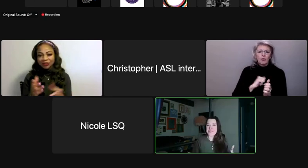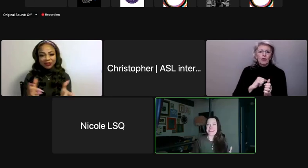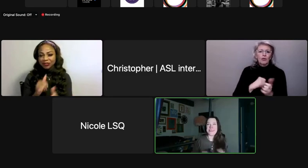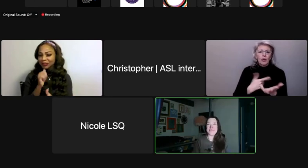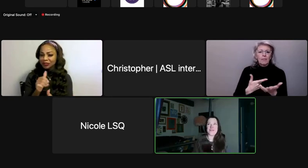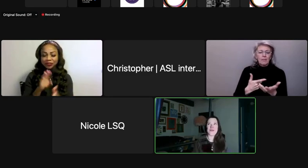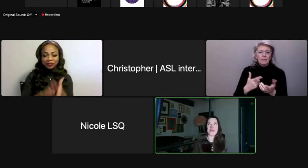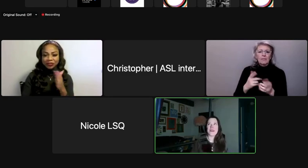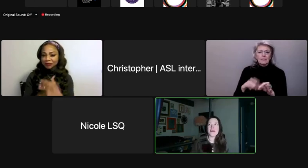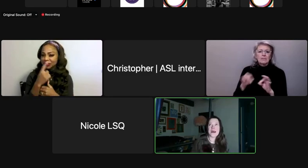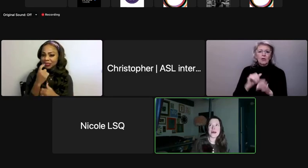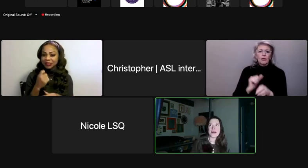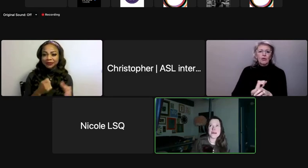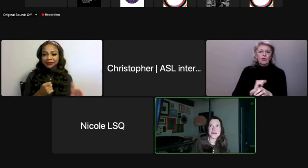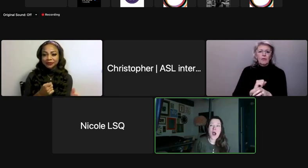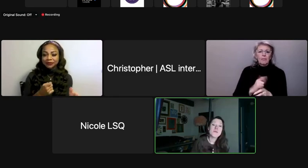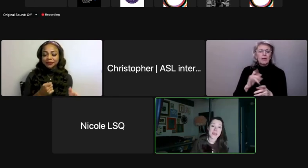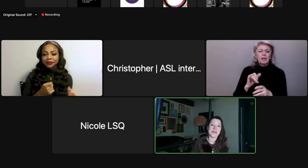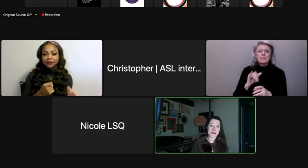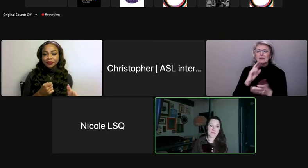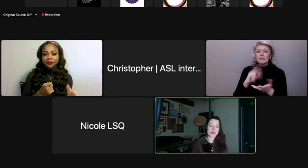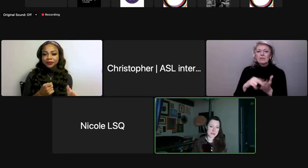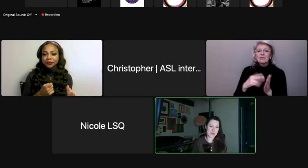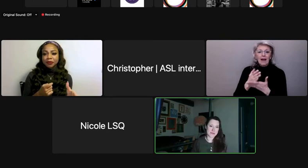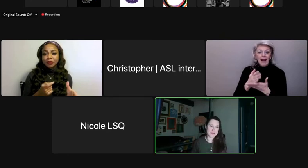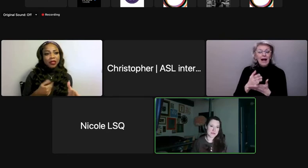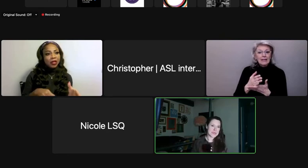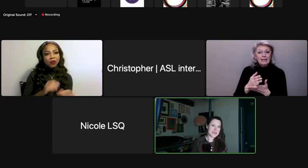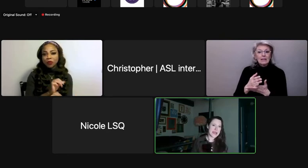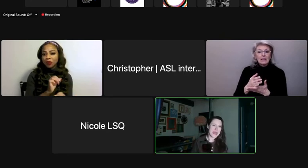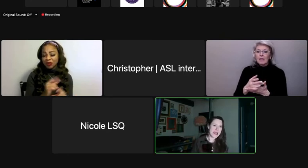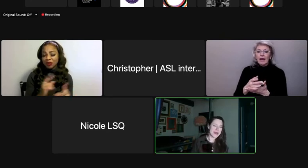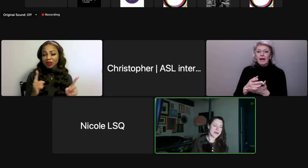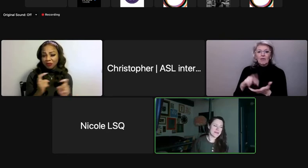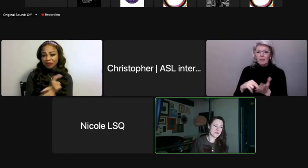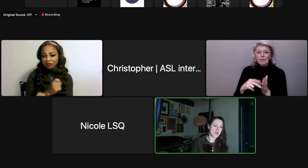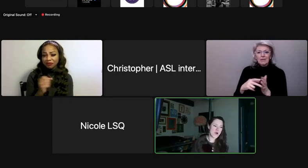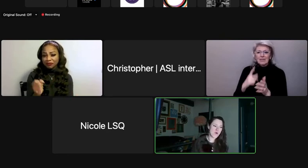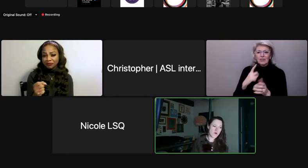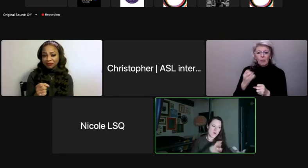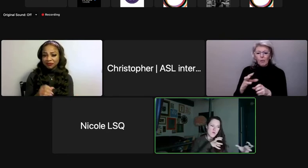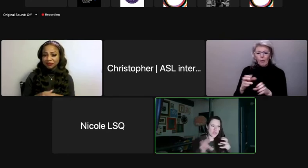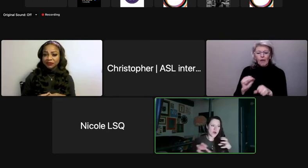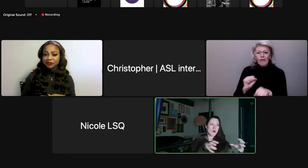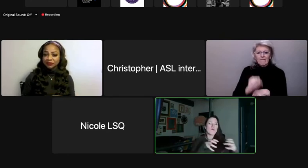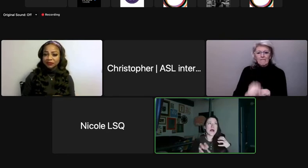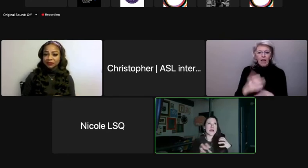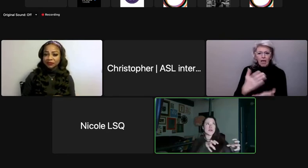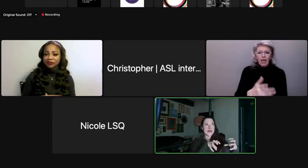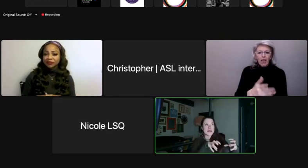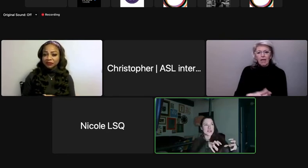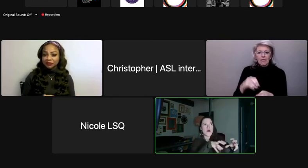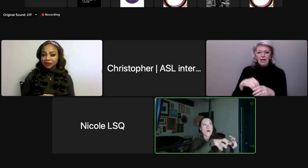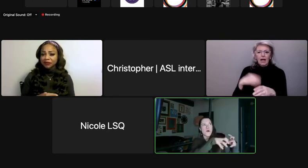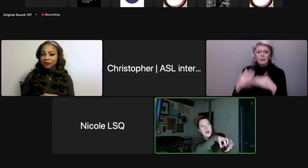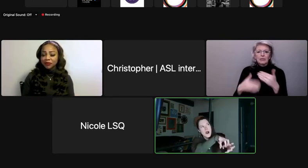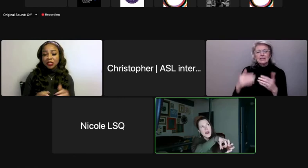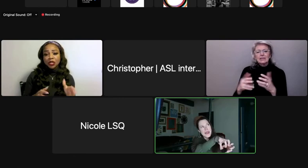essentiellement autonome même si ça veut dire de l'aide mais ça veut dire qu'il n pas un frein déjà dans le processus